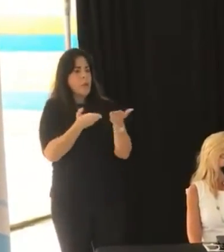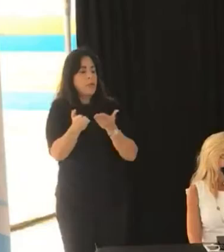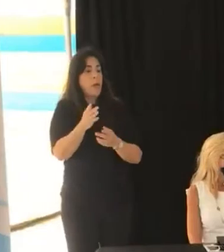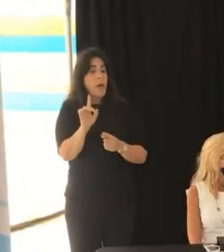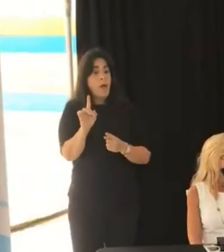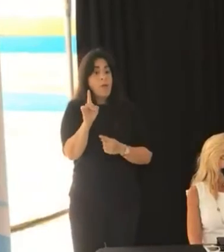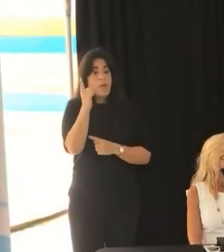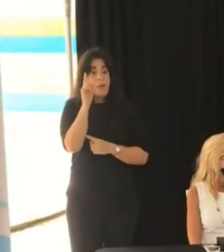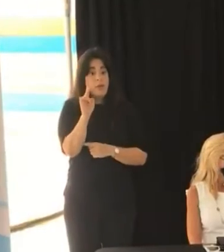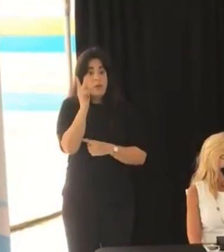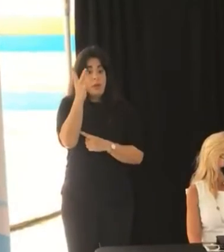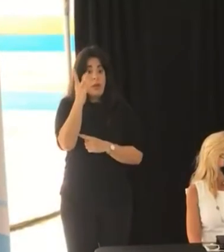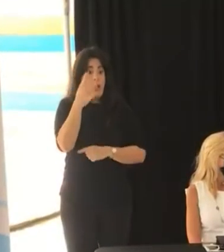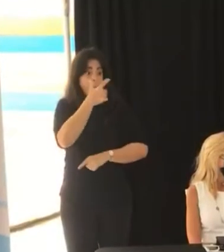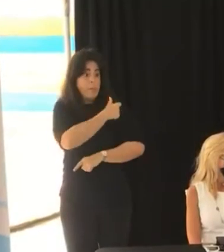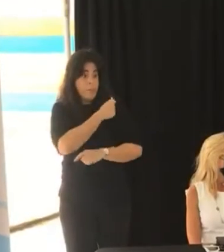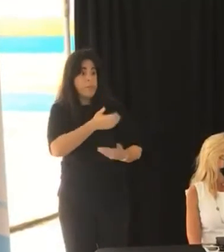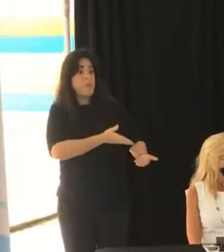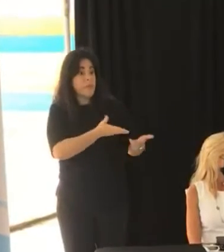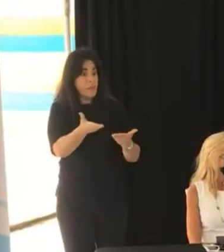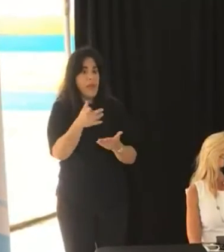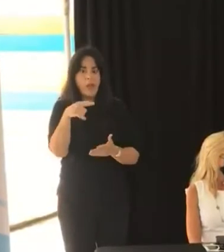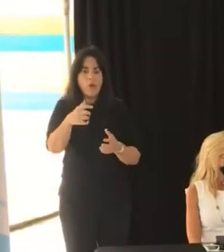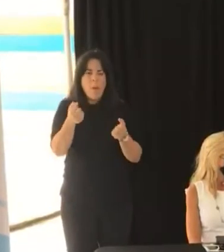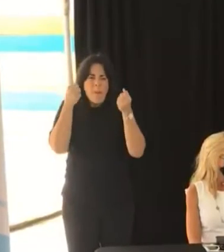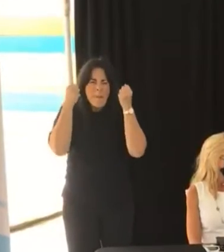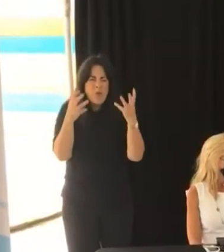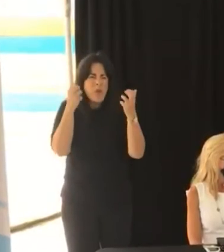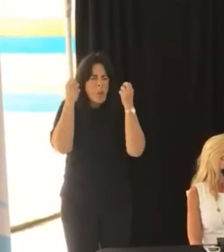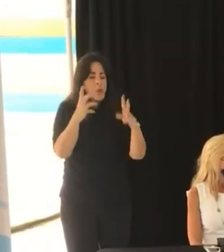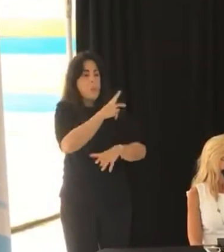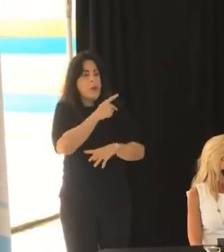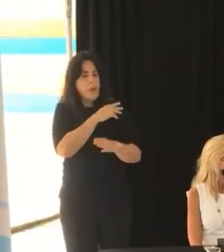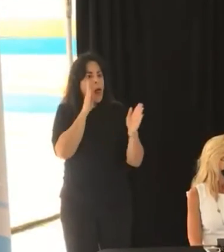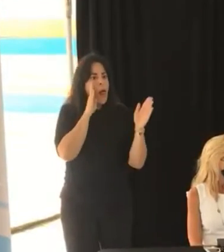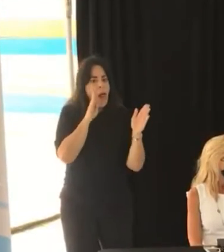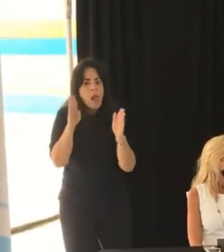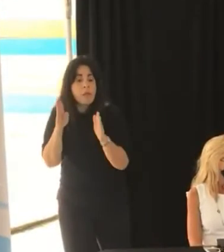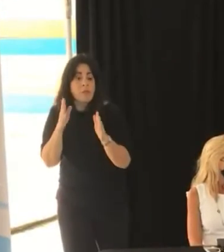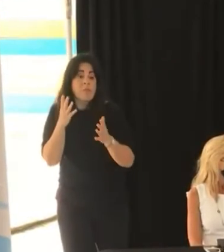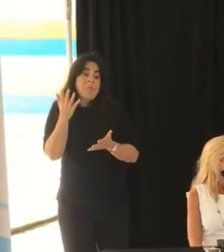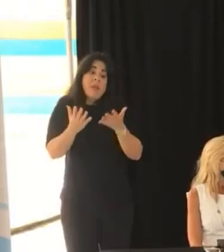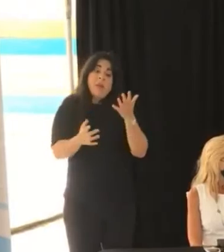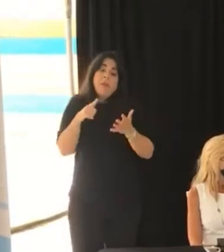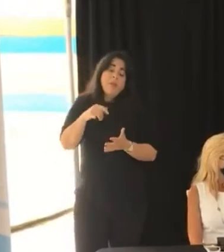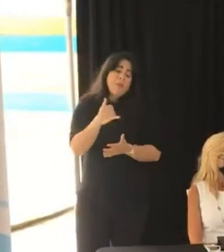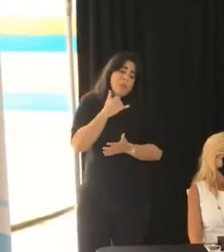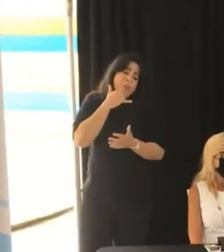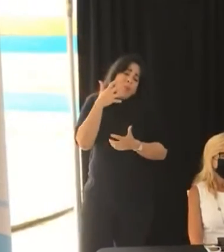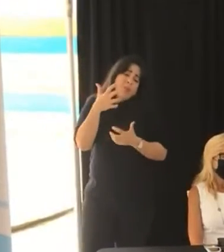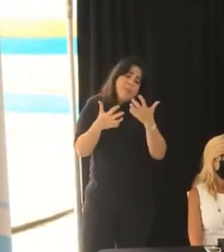y segundas dosis, ellos están vacunando una gran cantidad de pacientes y por alguna razón se descuadraron. Pero